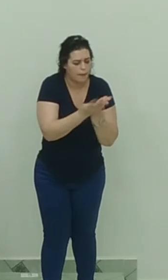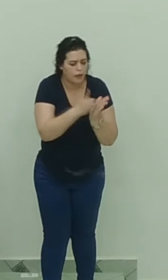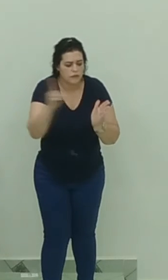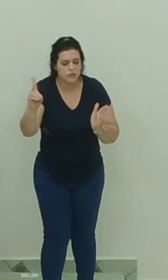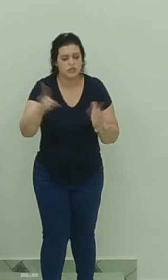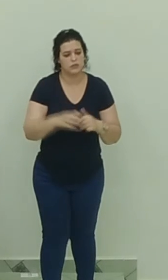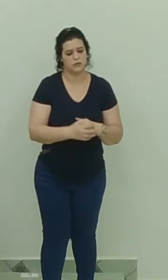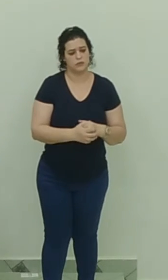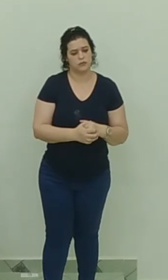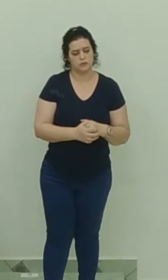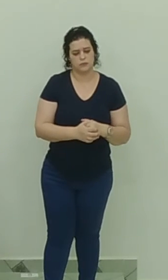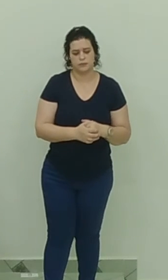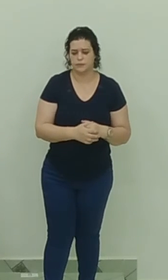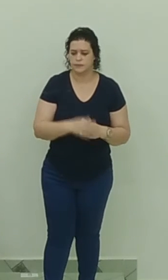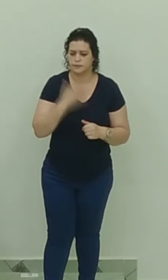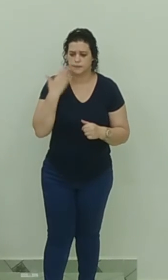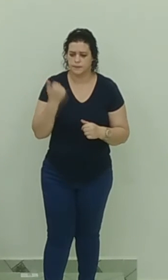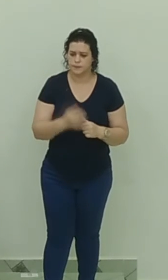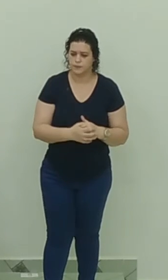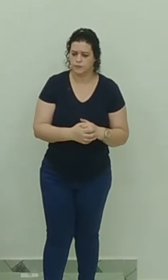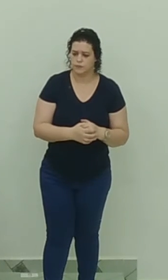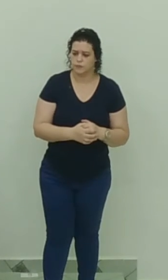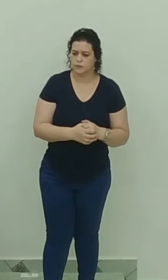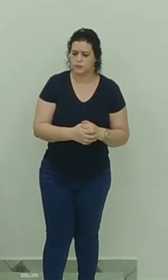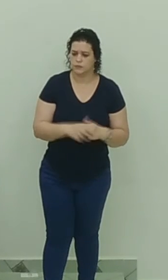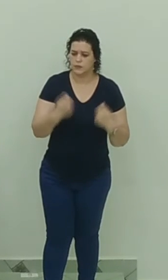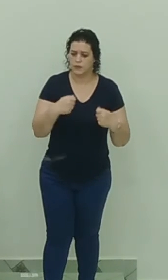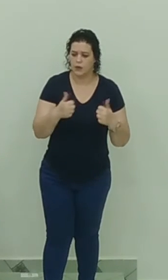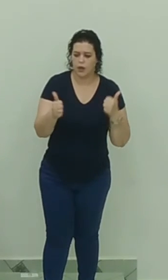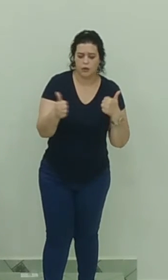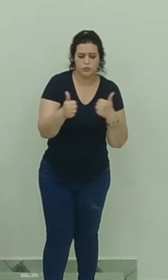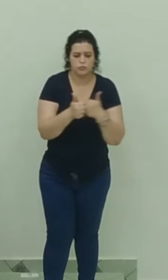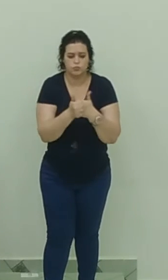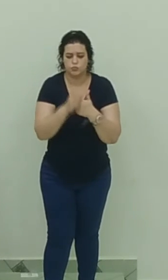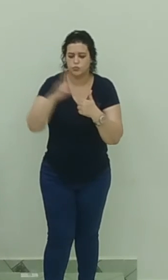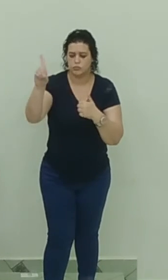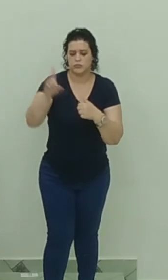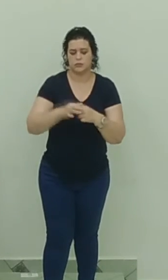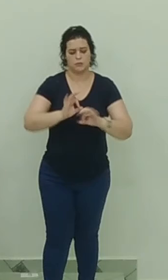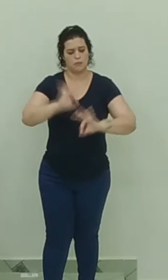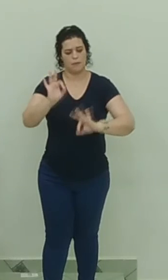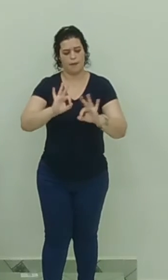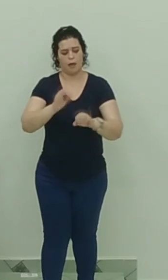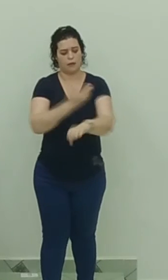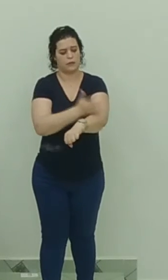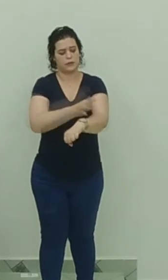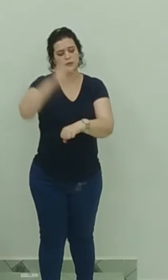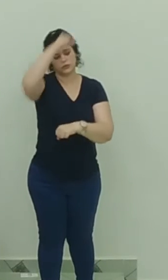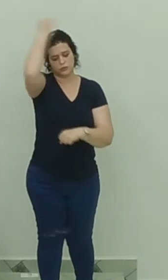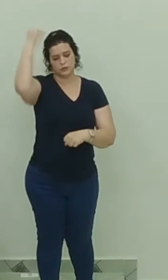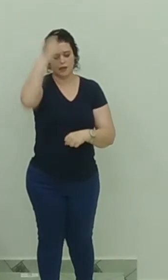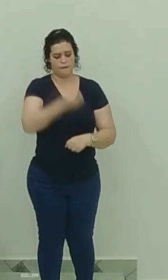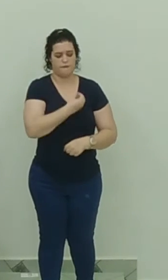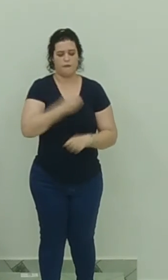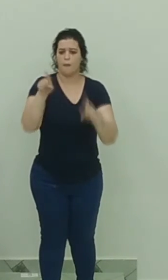Andemos pela fé e não pelo que vemos. Santifique-se Prepare-se e viva para a glória